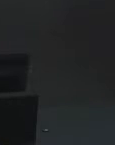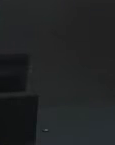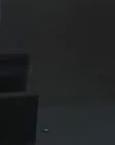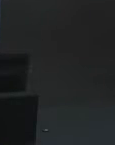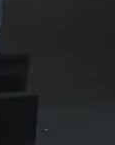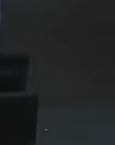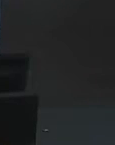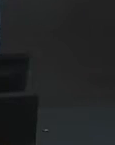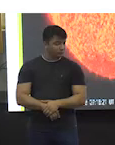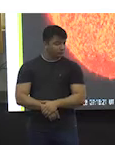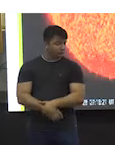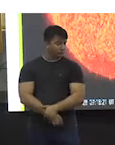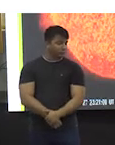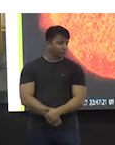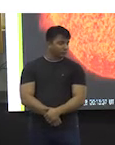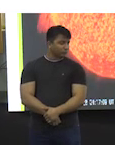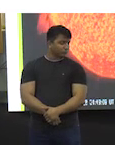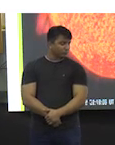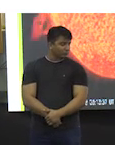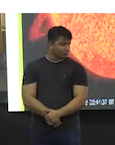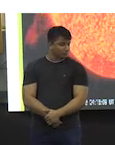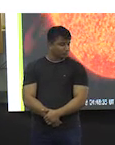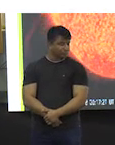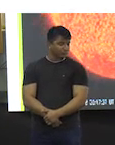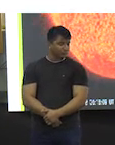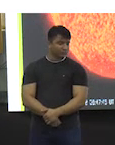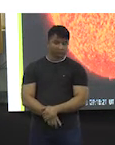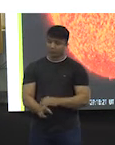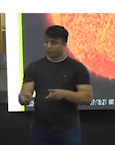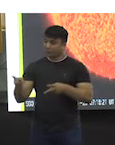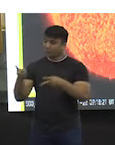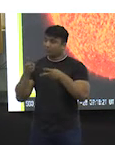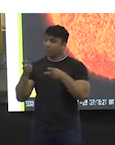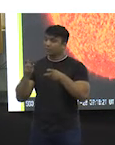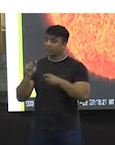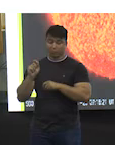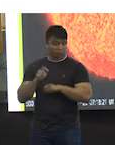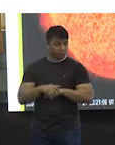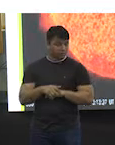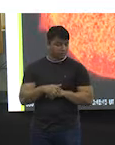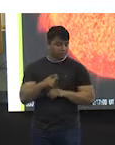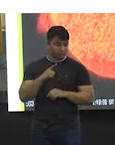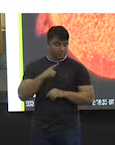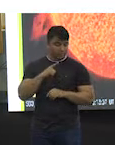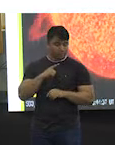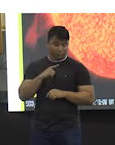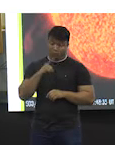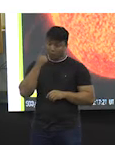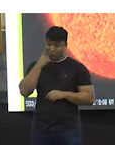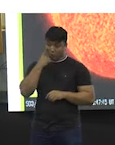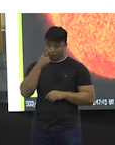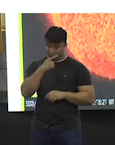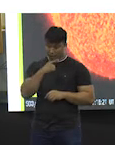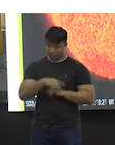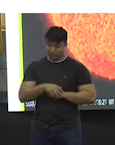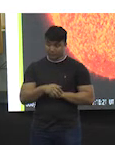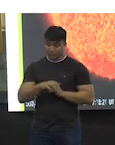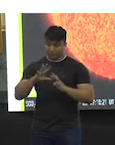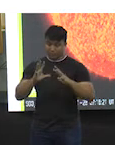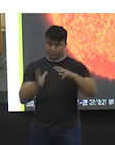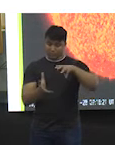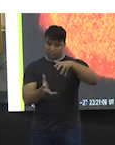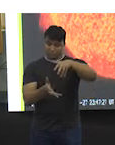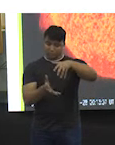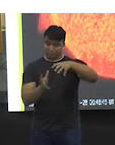Beleza. Professor, a gente observa aí que a Terra, ela tem uma